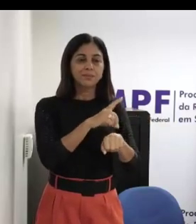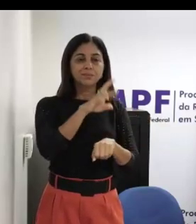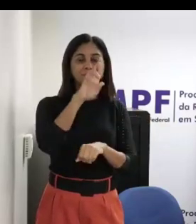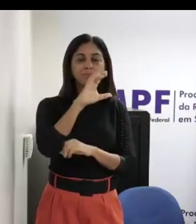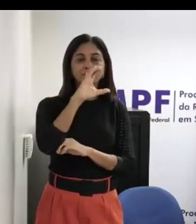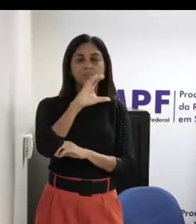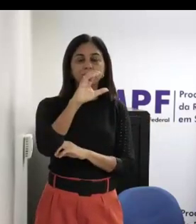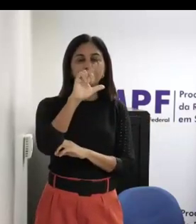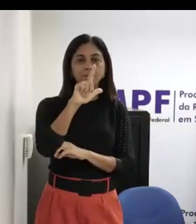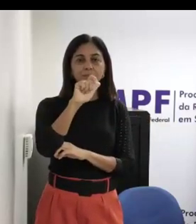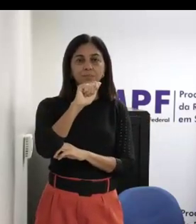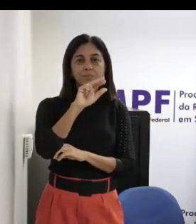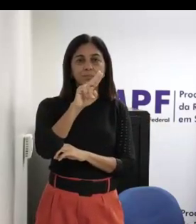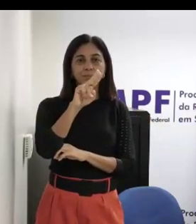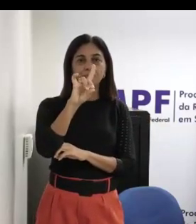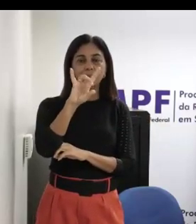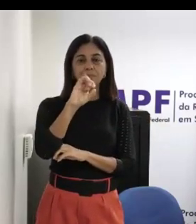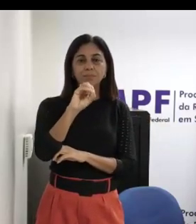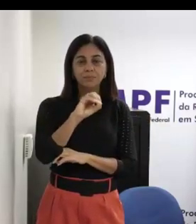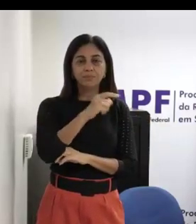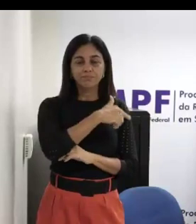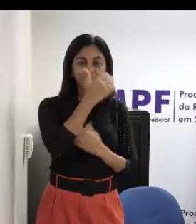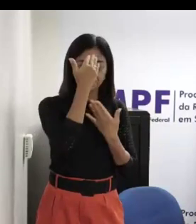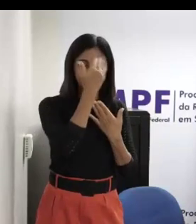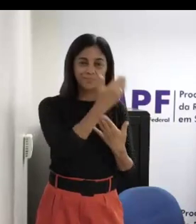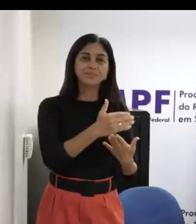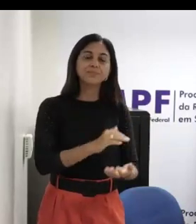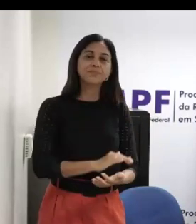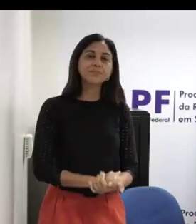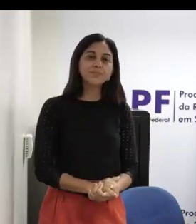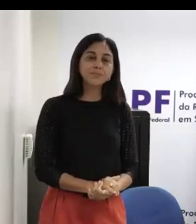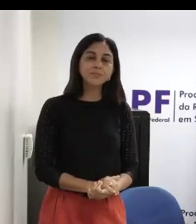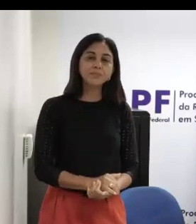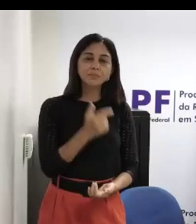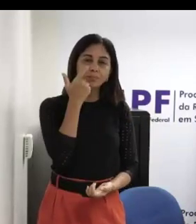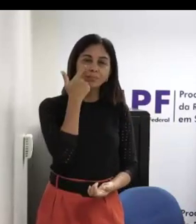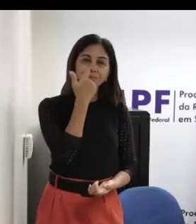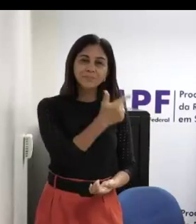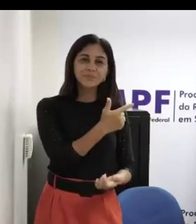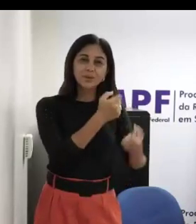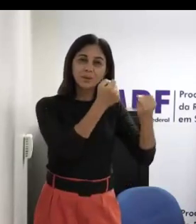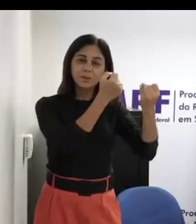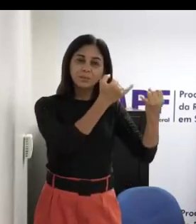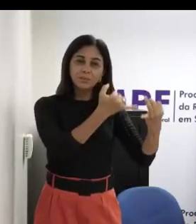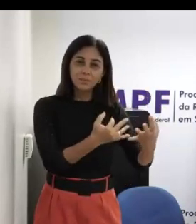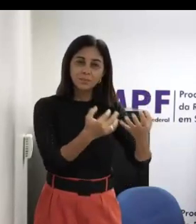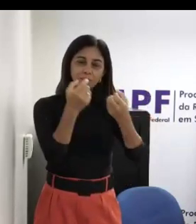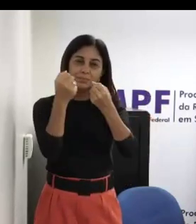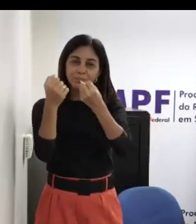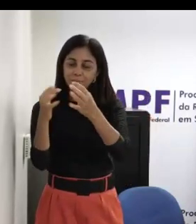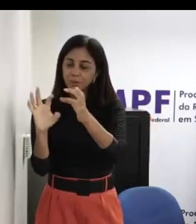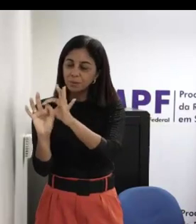encerramento né Desse painel É impressionante como ficou alinhado né a a a primeira fala